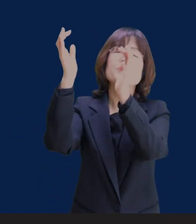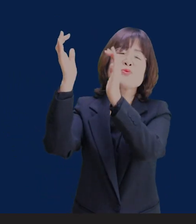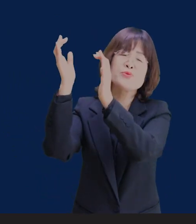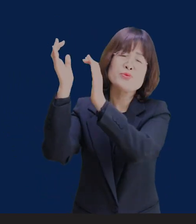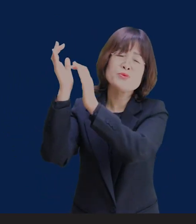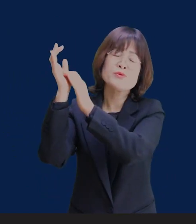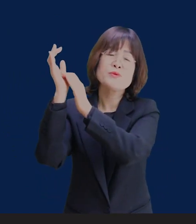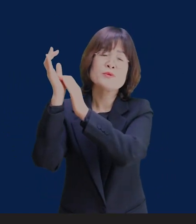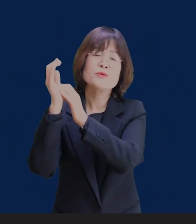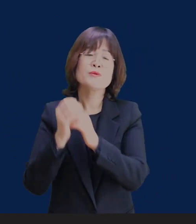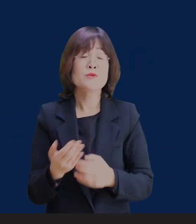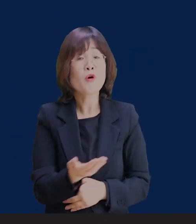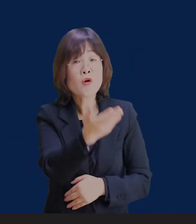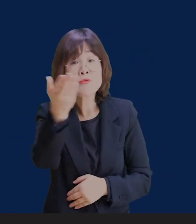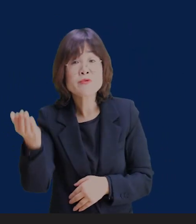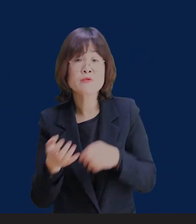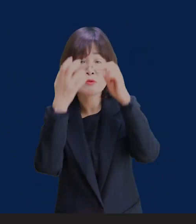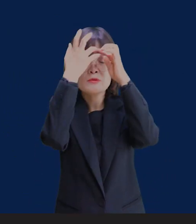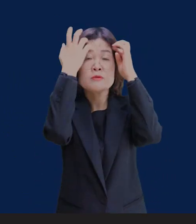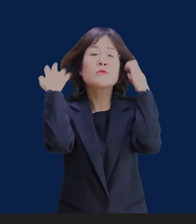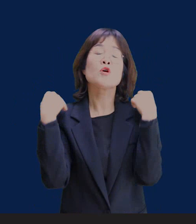사랑 예수.